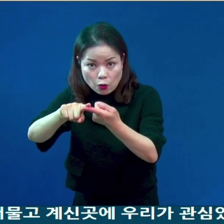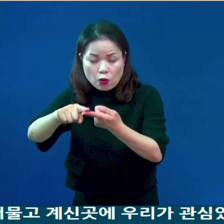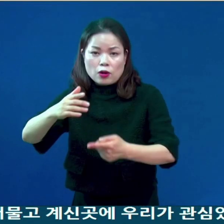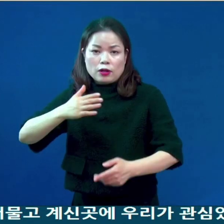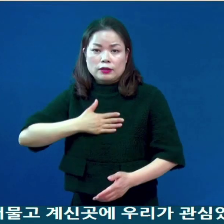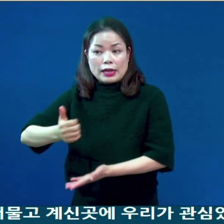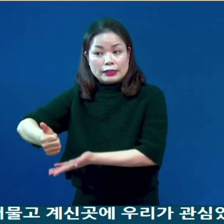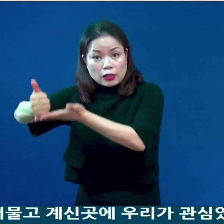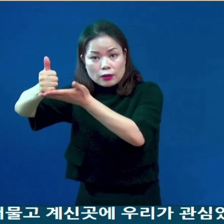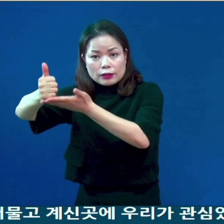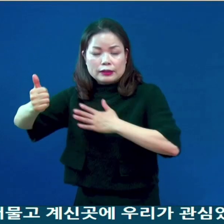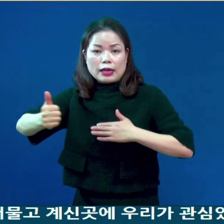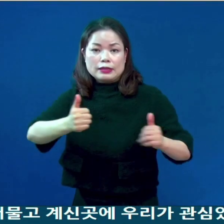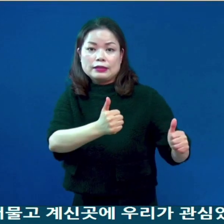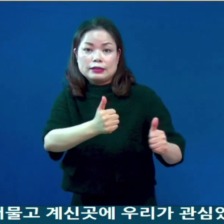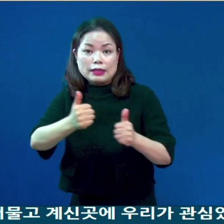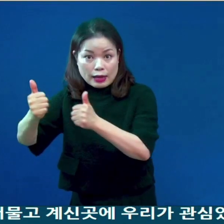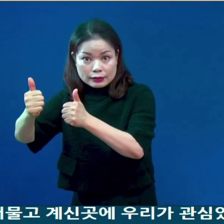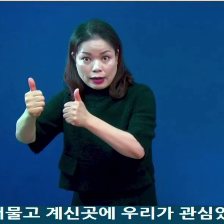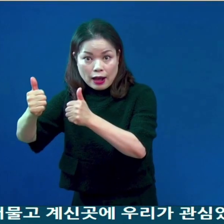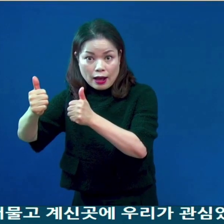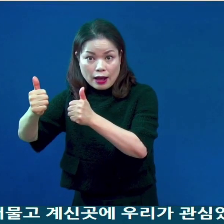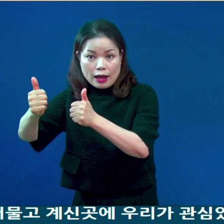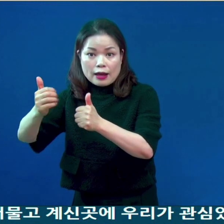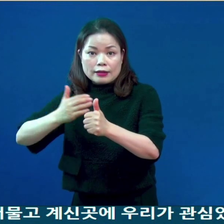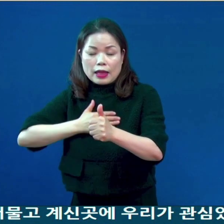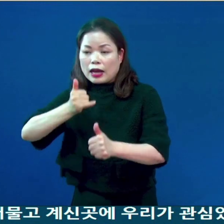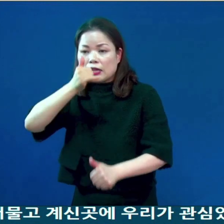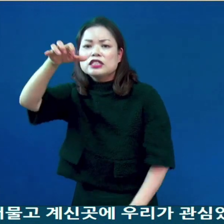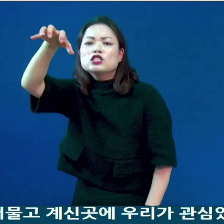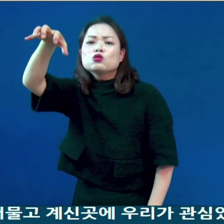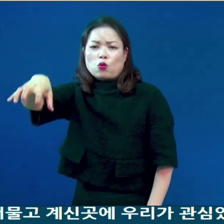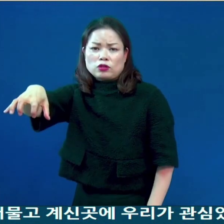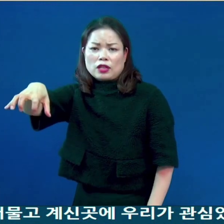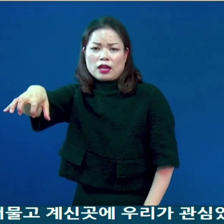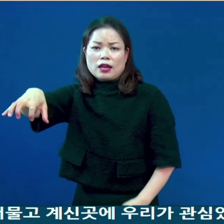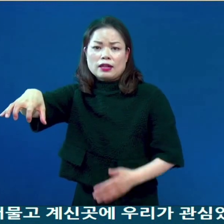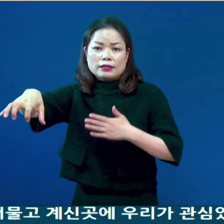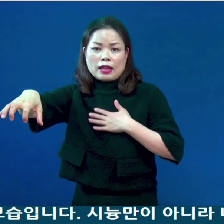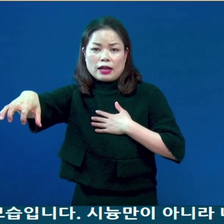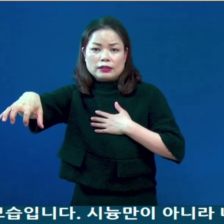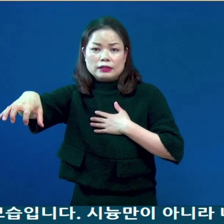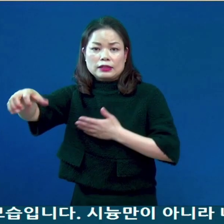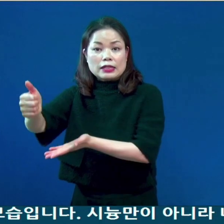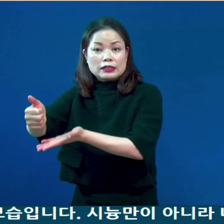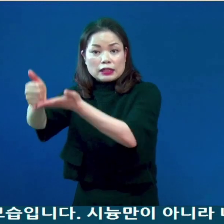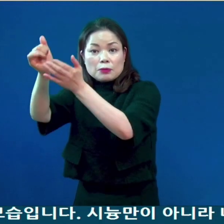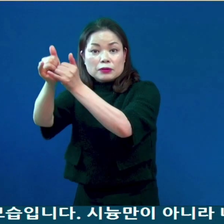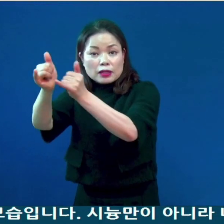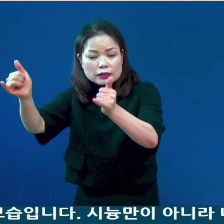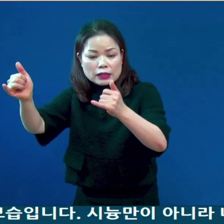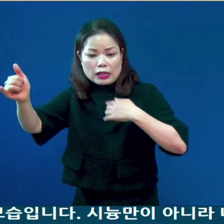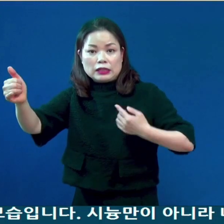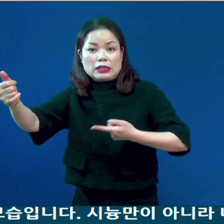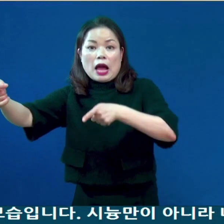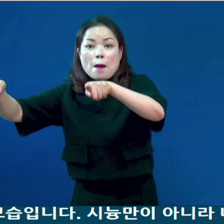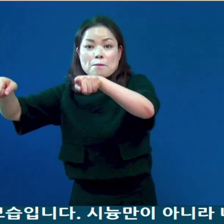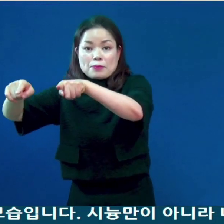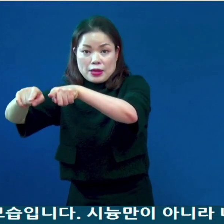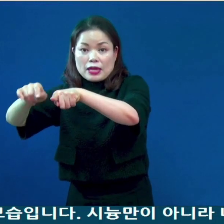나를 섬기려면 나를 따르라, 내가 있고자 하는 그곳에 나를 섬기는 자도